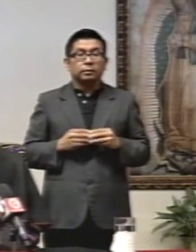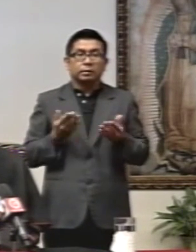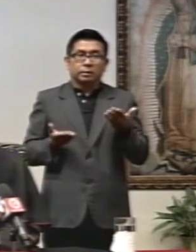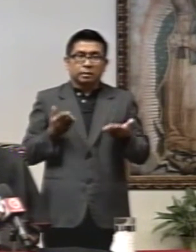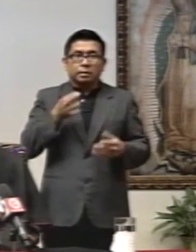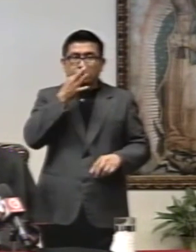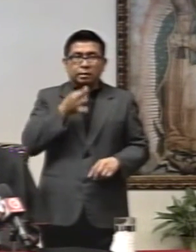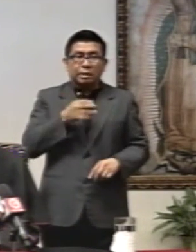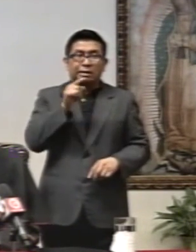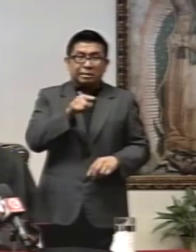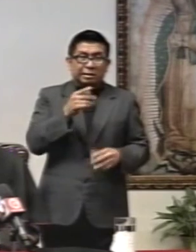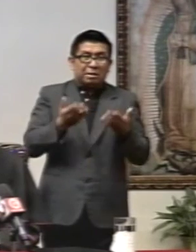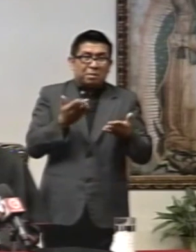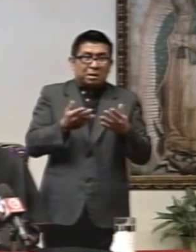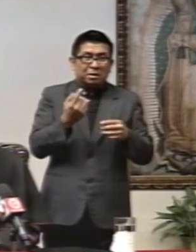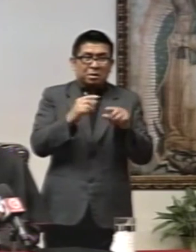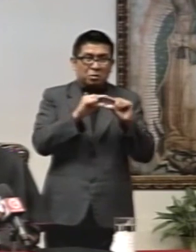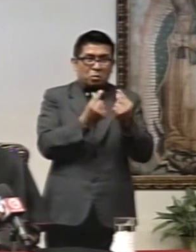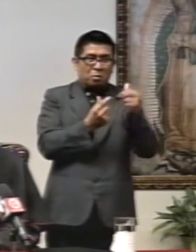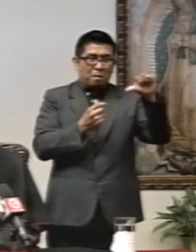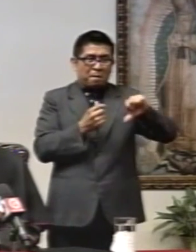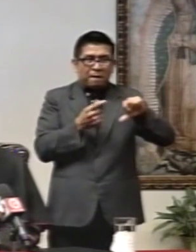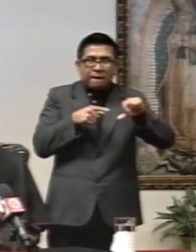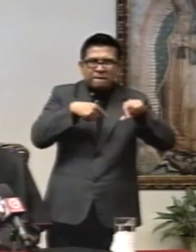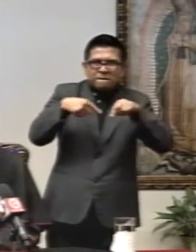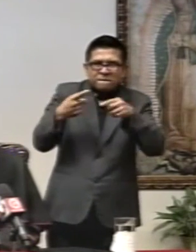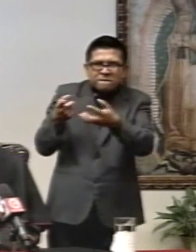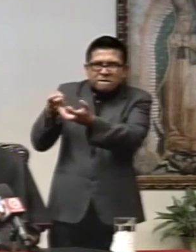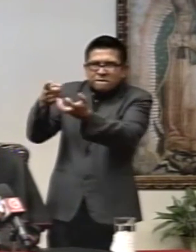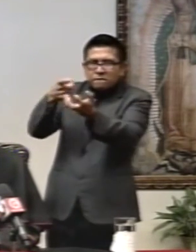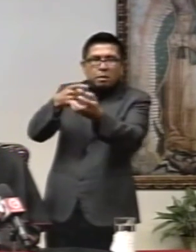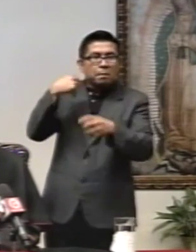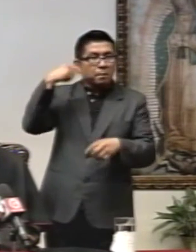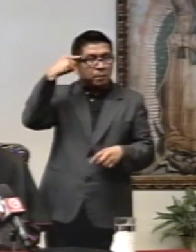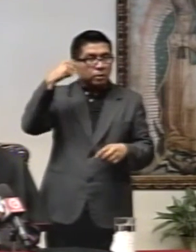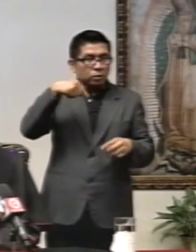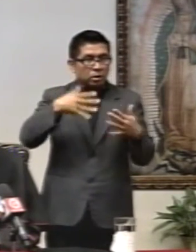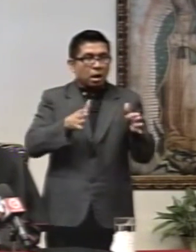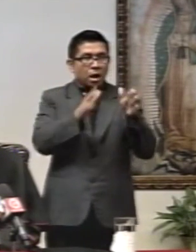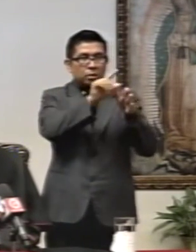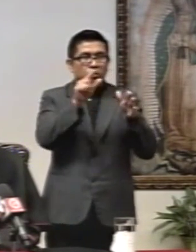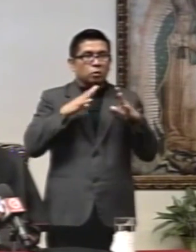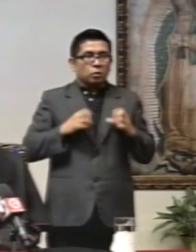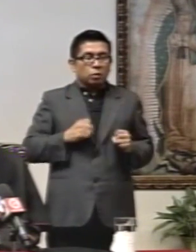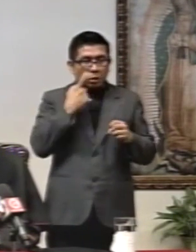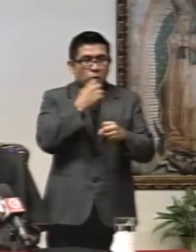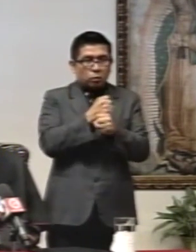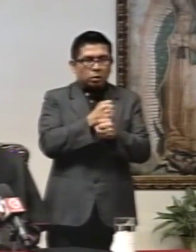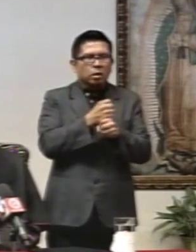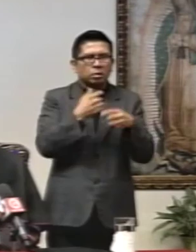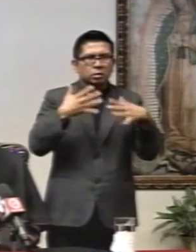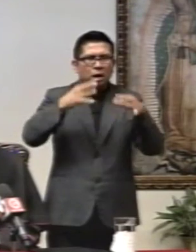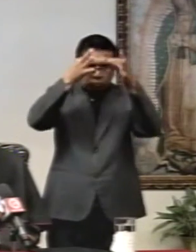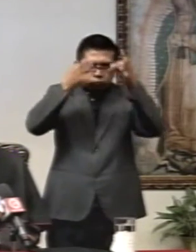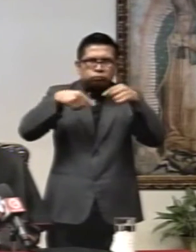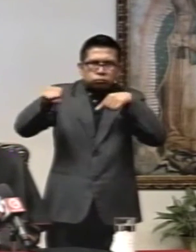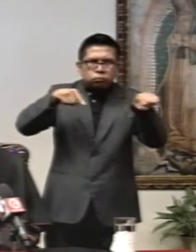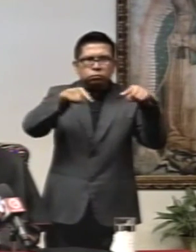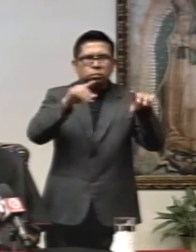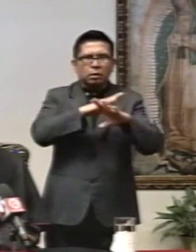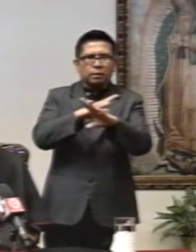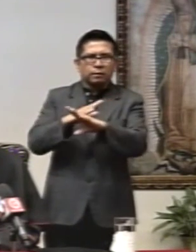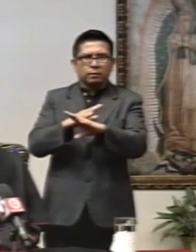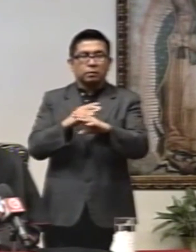seguramente, si eso fuera cierto, me imagino que estarán ya tomando medidas, deberán tomarlas. Ahora, si no es